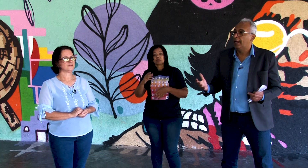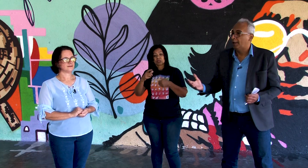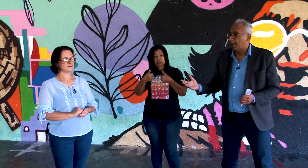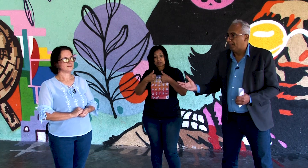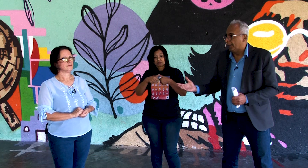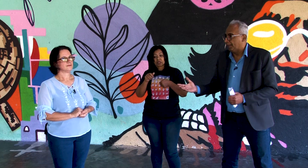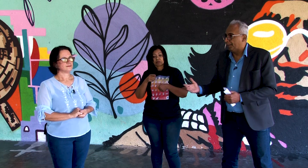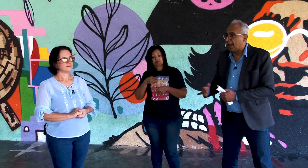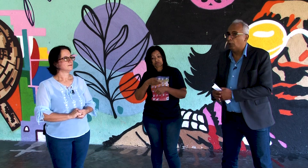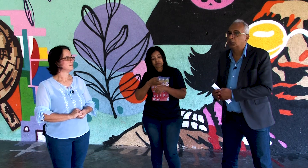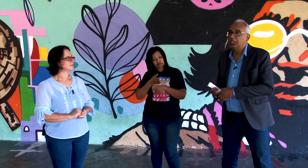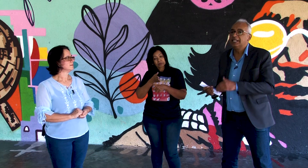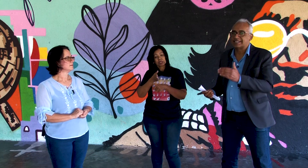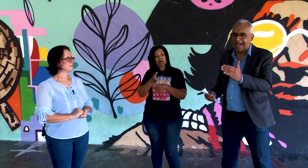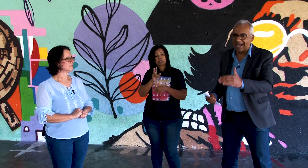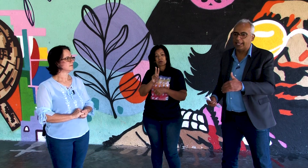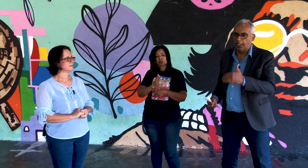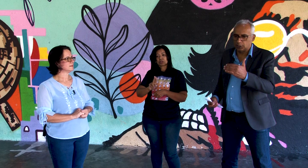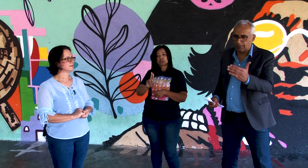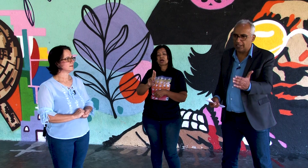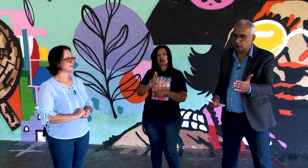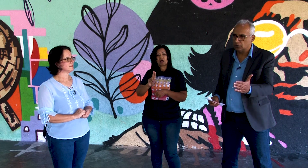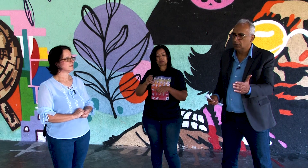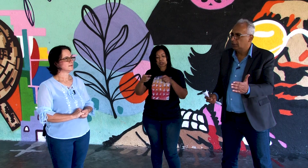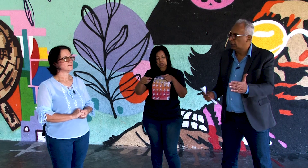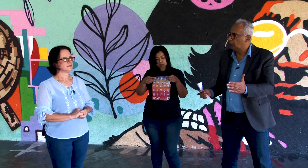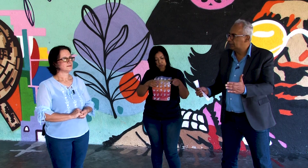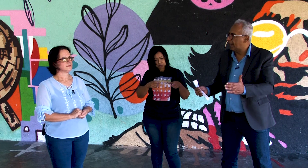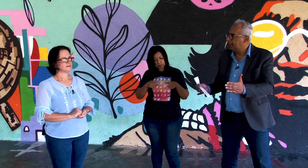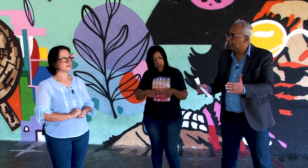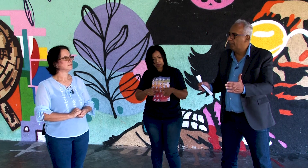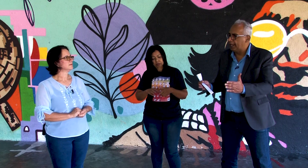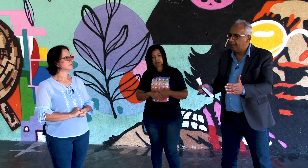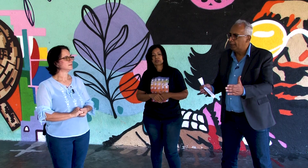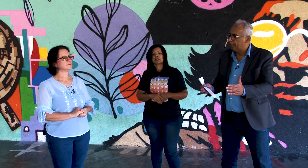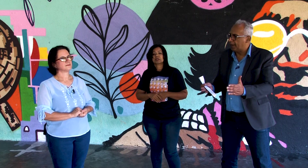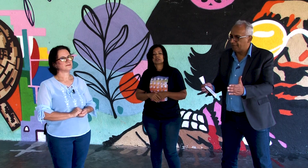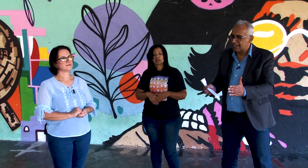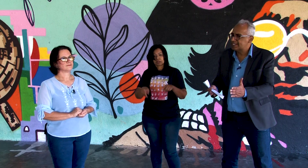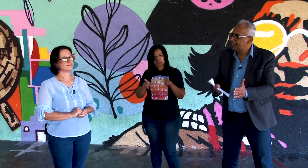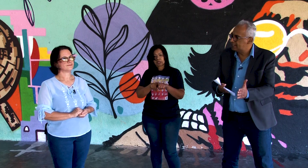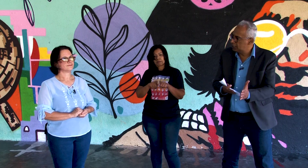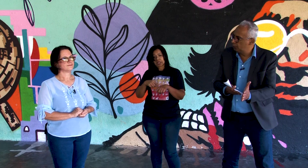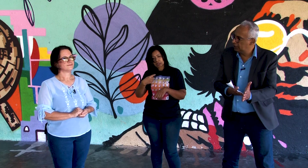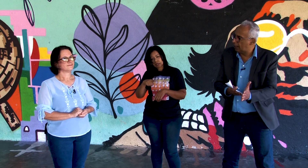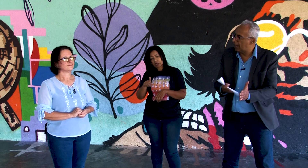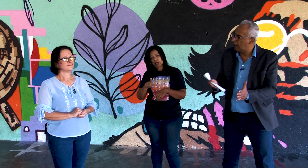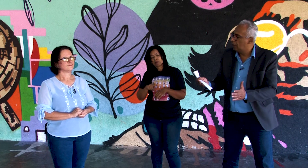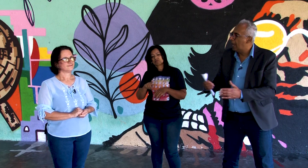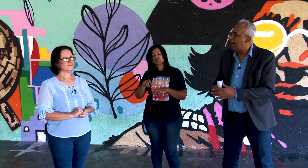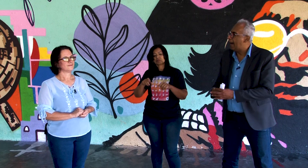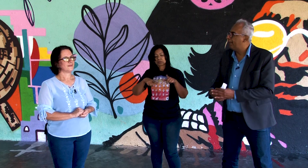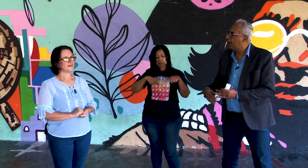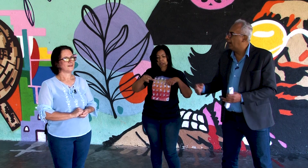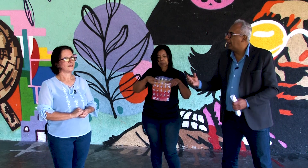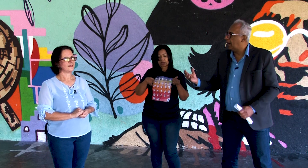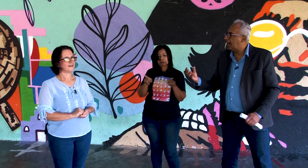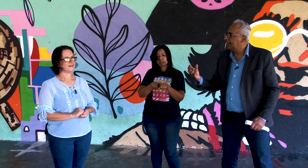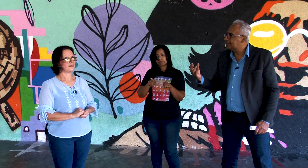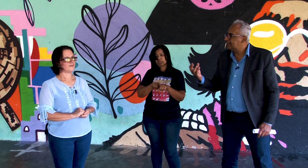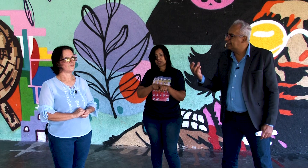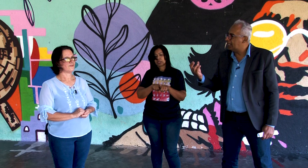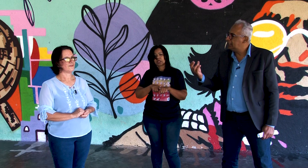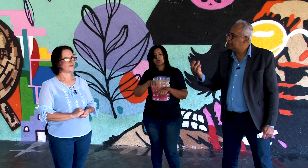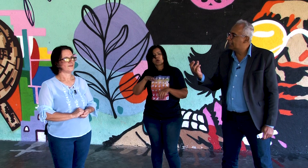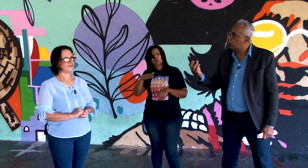lá, para utilizar aquele espaço, não estar ali também para fazer esse tipo de trabalho.